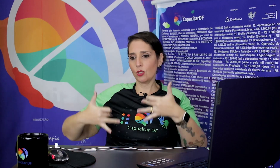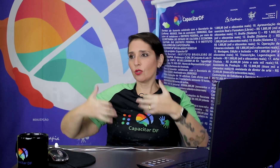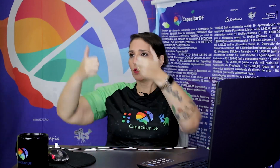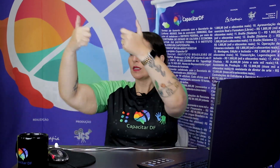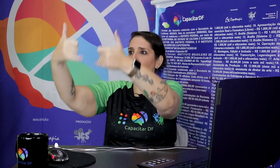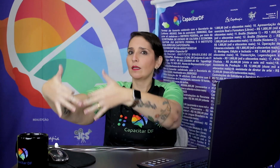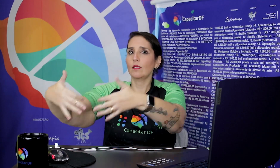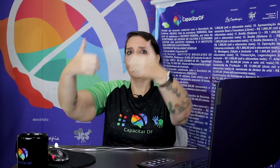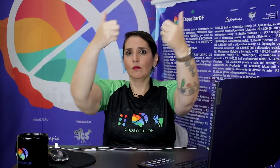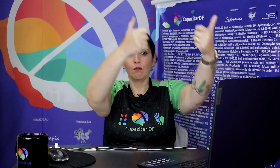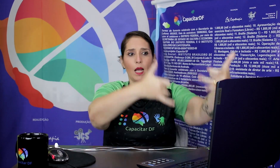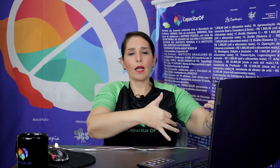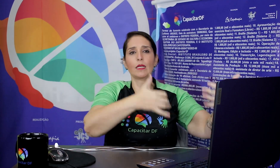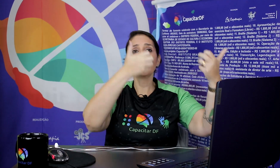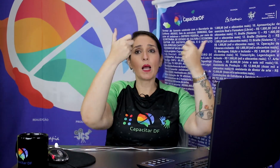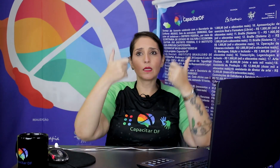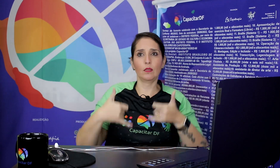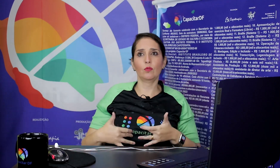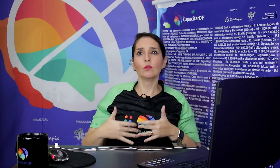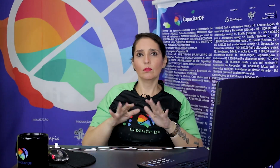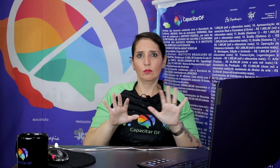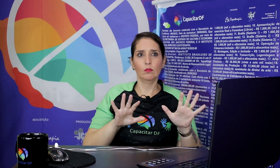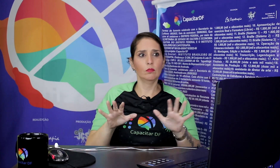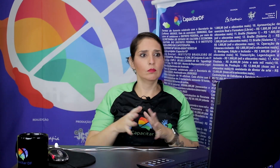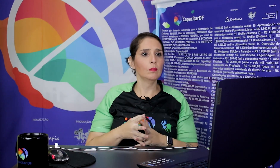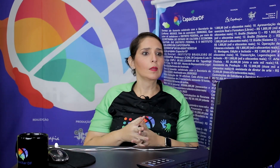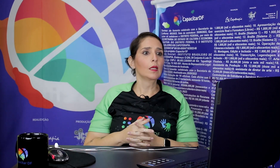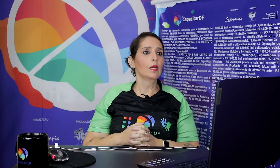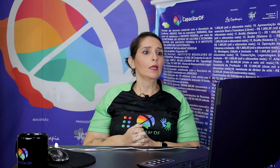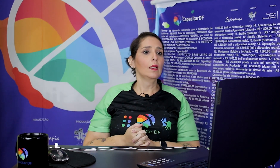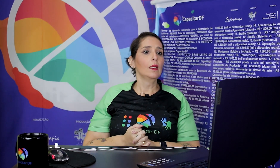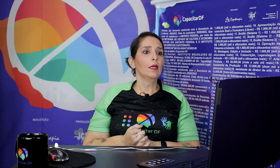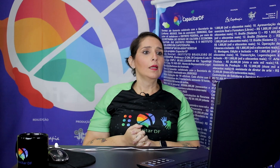Explicar a gente consegue. Marcar espaço.